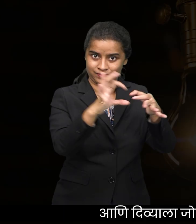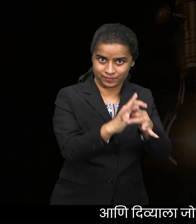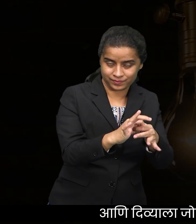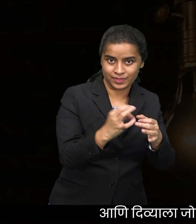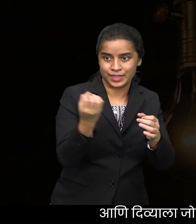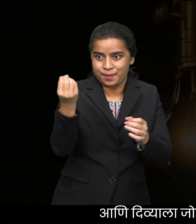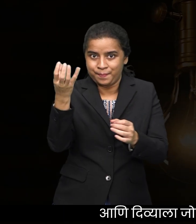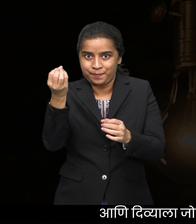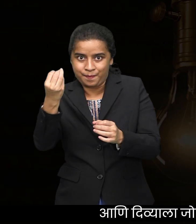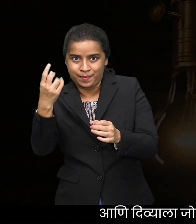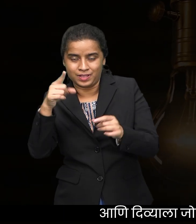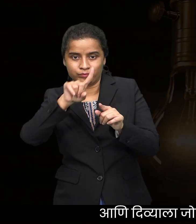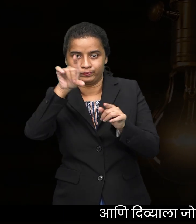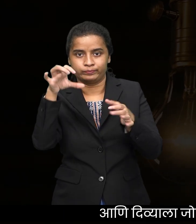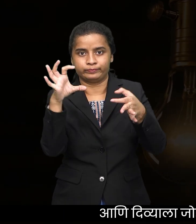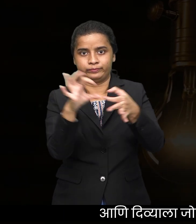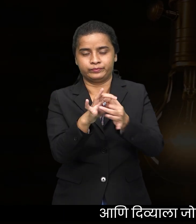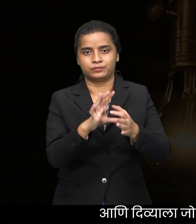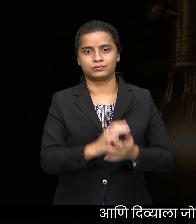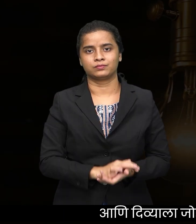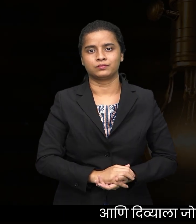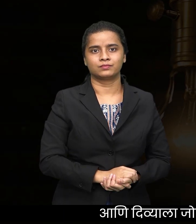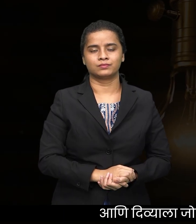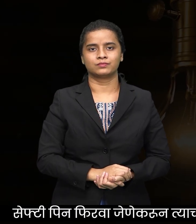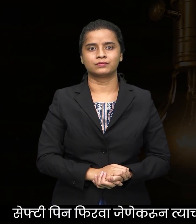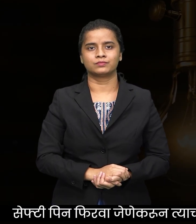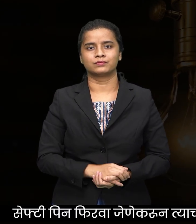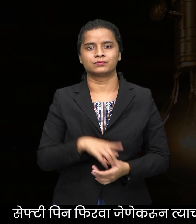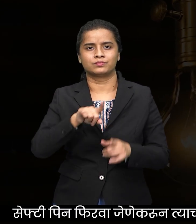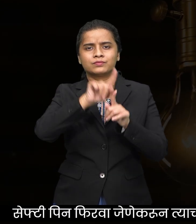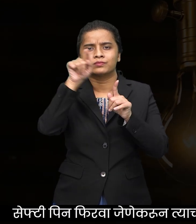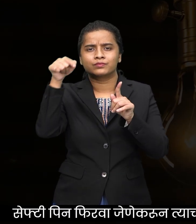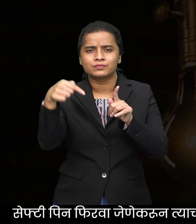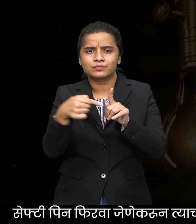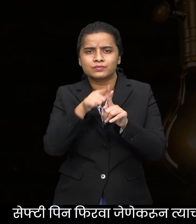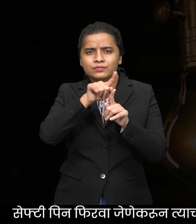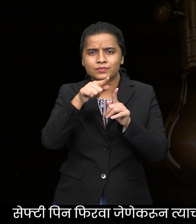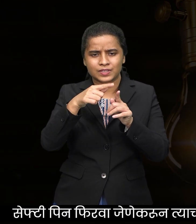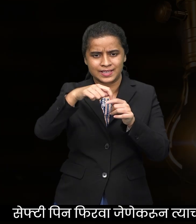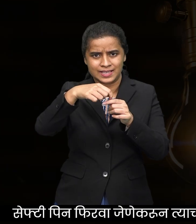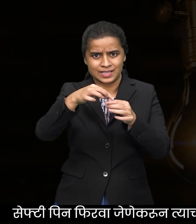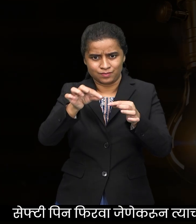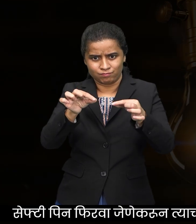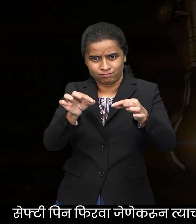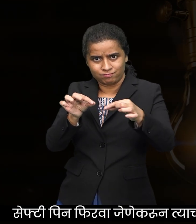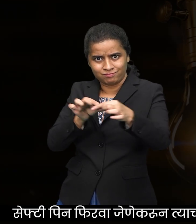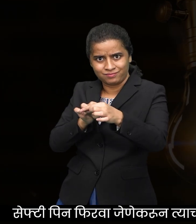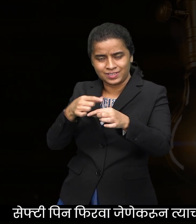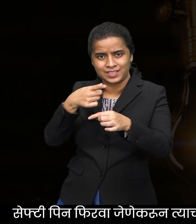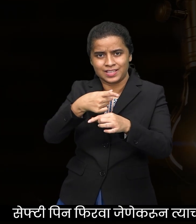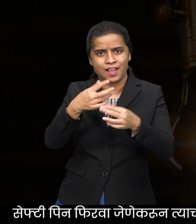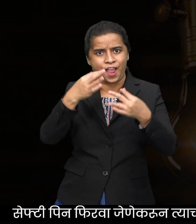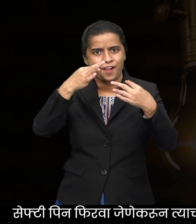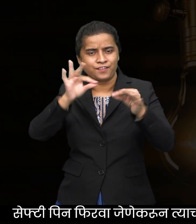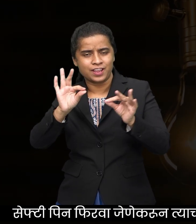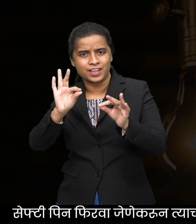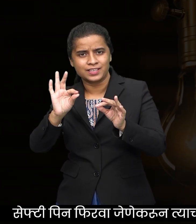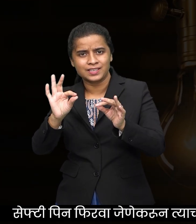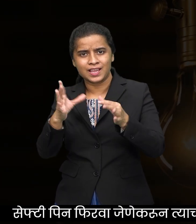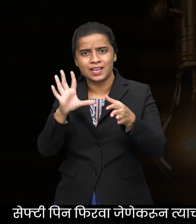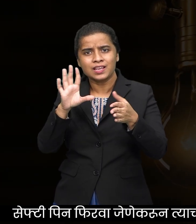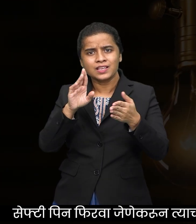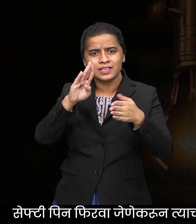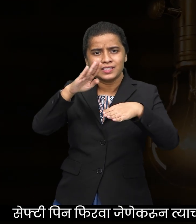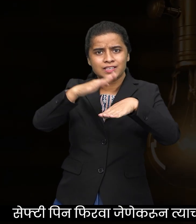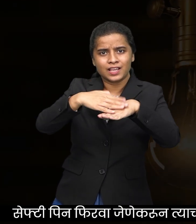आणि दिव्याला जोडून एक विद्युत परिपथ बनवा. सेफ्टी पिन फिरवा जेणेकरून त्याचा मुक्त टोक दुसऱ्या ड्रॉईंग